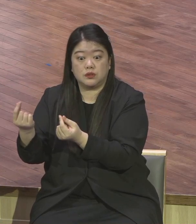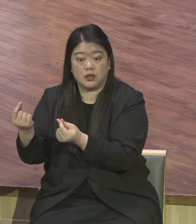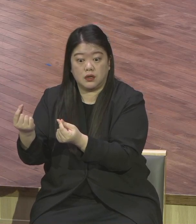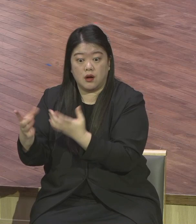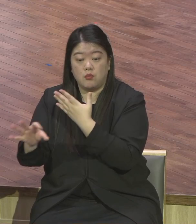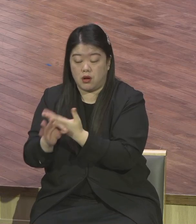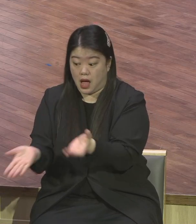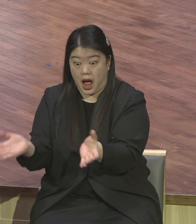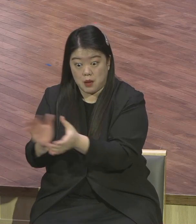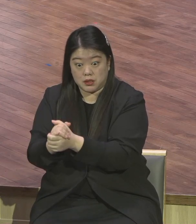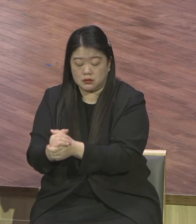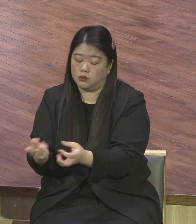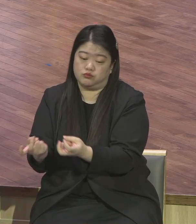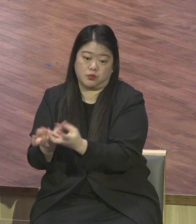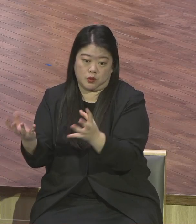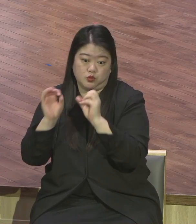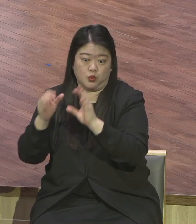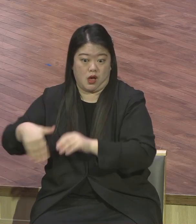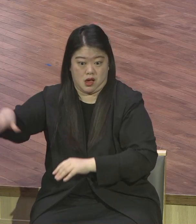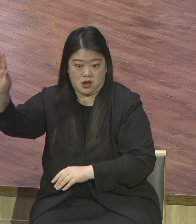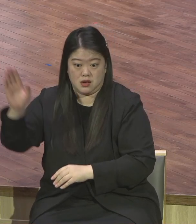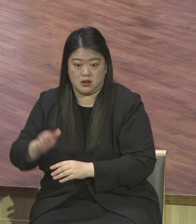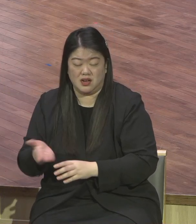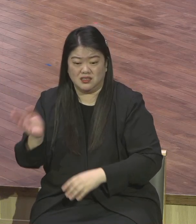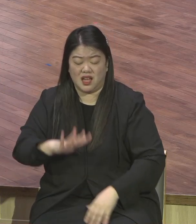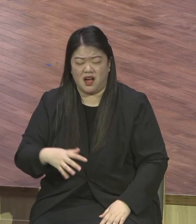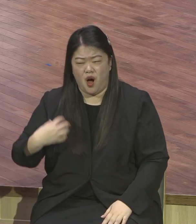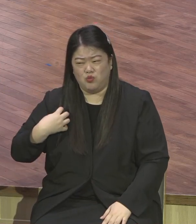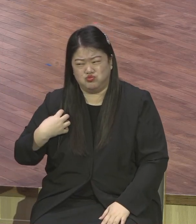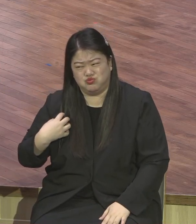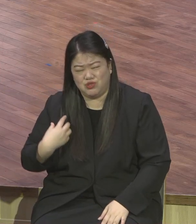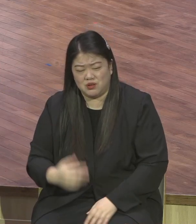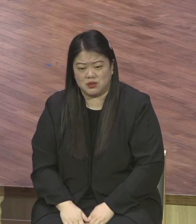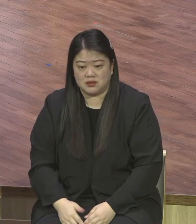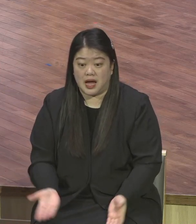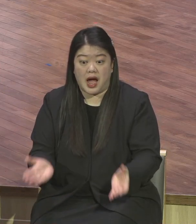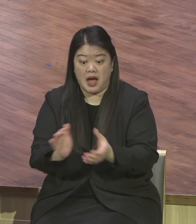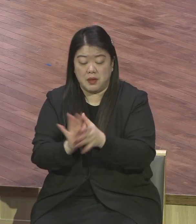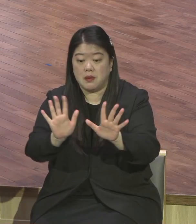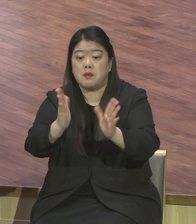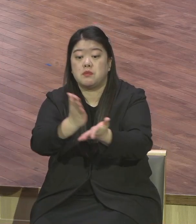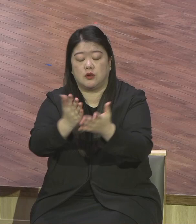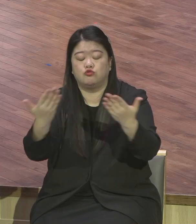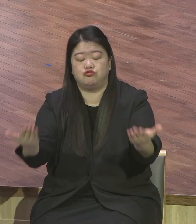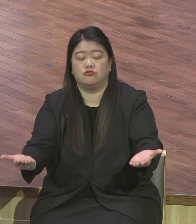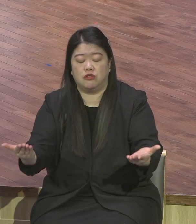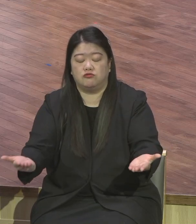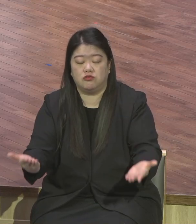통해서 예수 그리스도가 드러남으로 영혼 살리는 목적입니다.